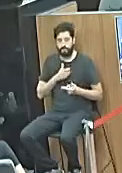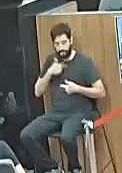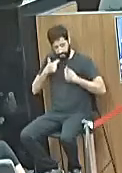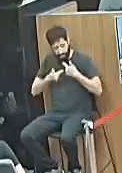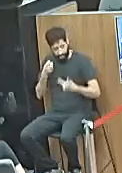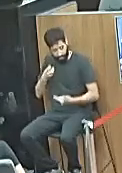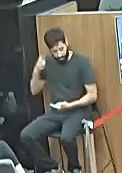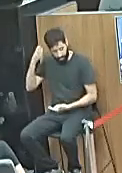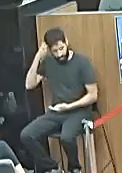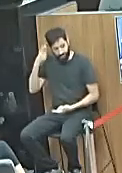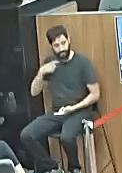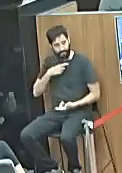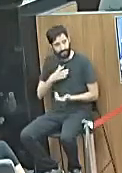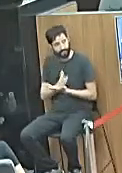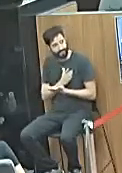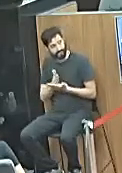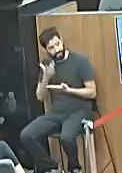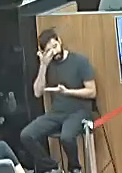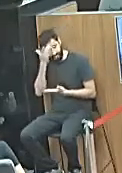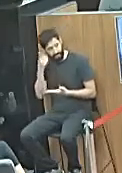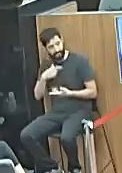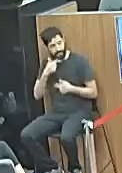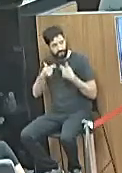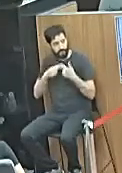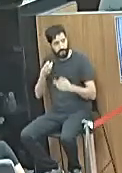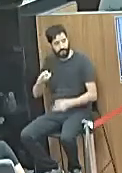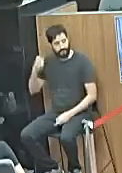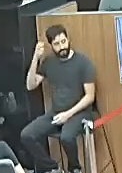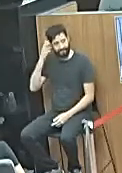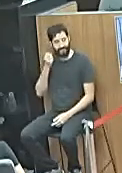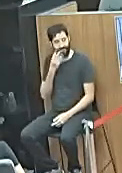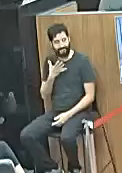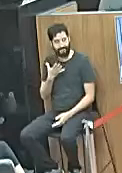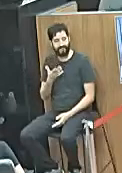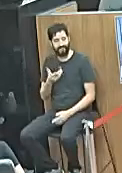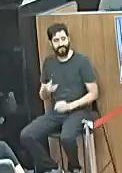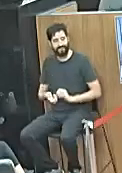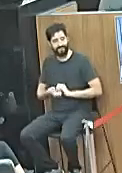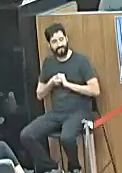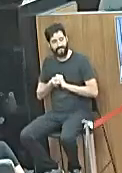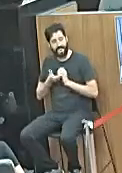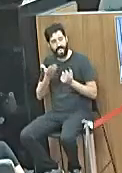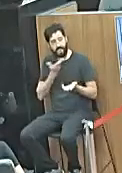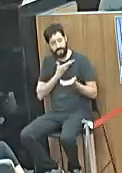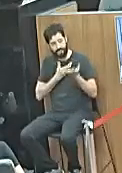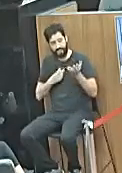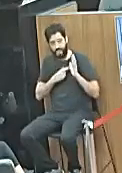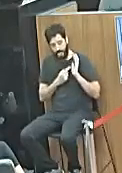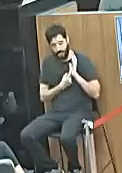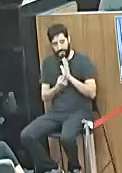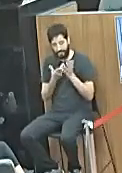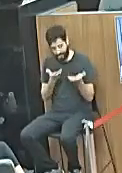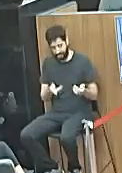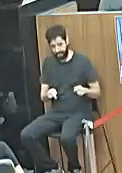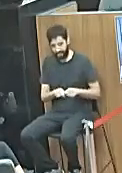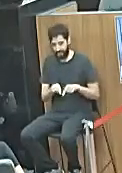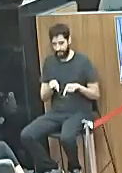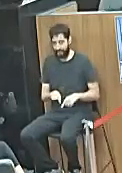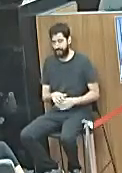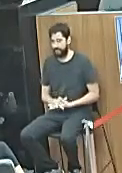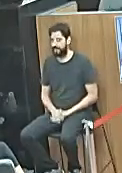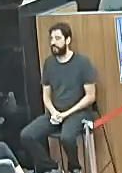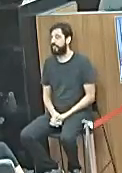cultura nem ainda tem gente que é do grupo de trabalho de cultura que bom a companheira que a fez apresentação inicial de cultura nem é